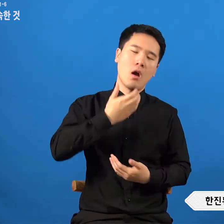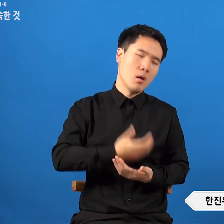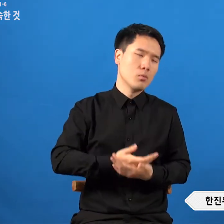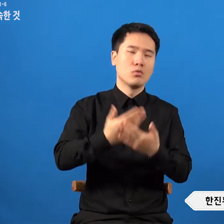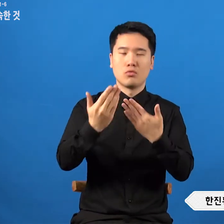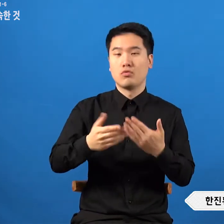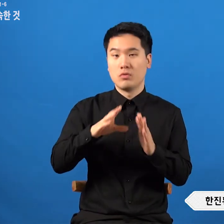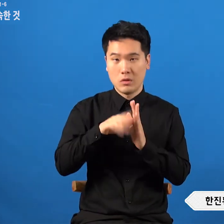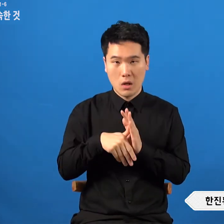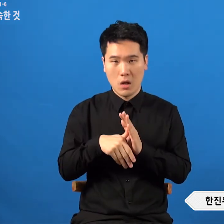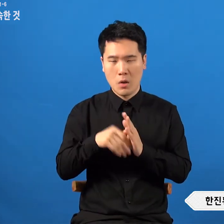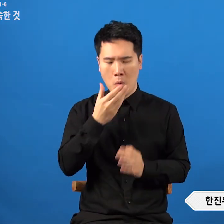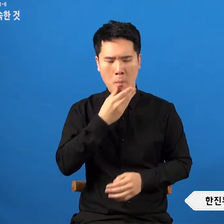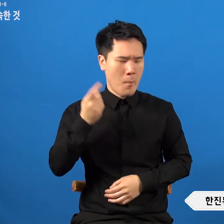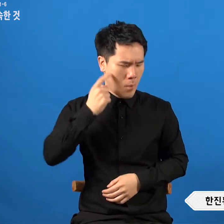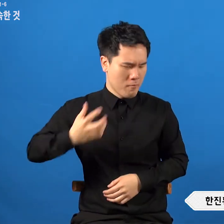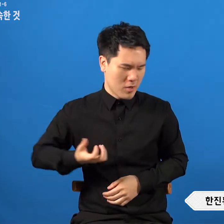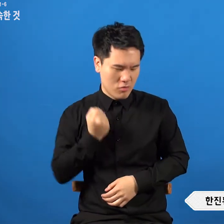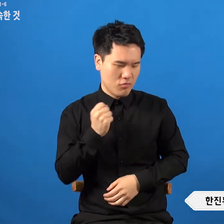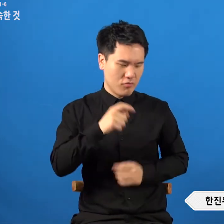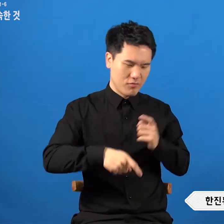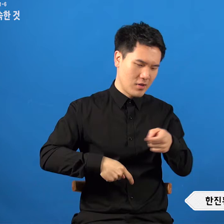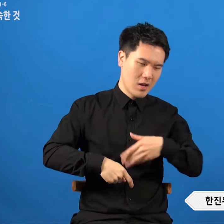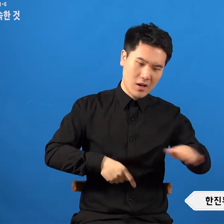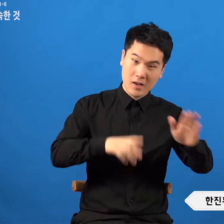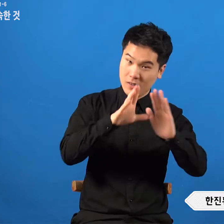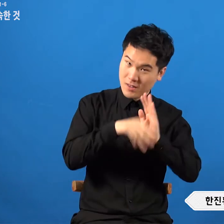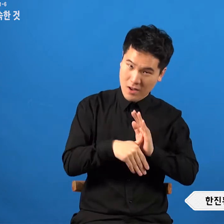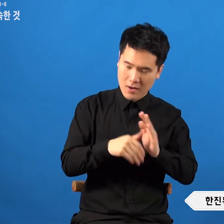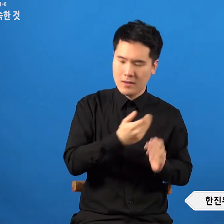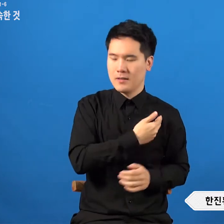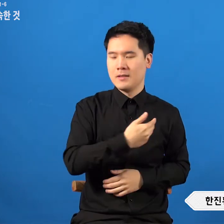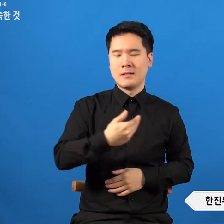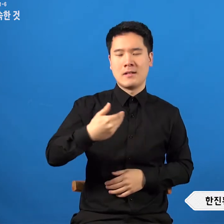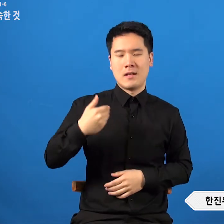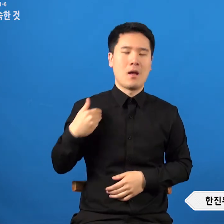때 그래서 복음 들고 나아가야 할 때는 담대함으로